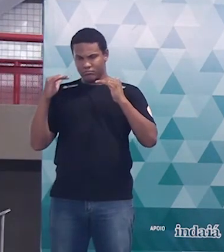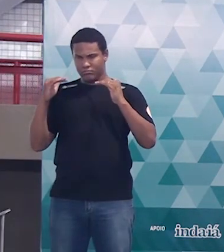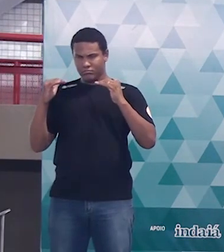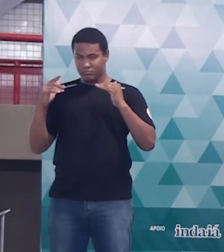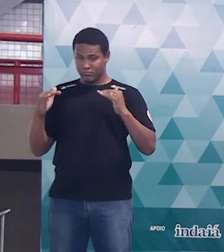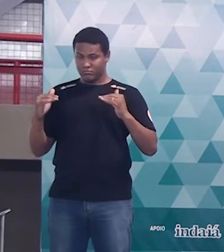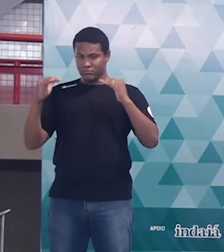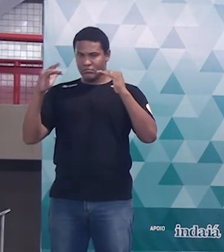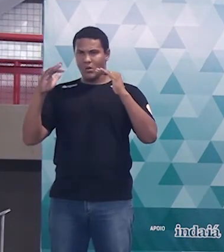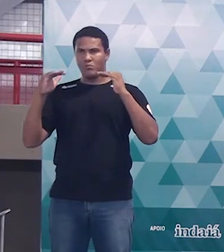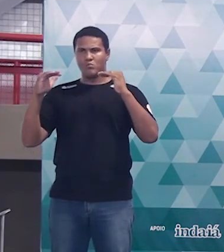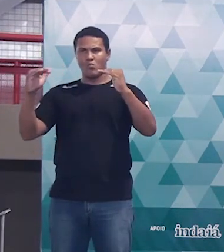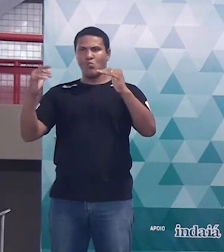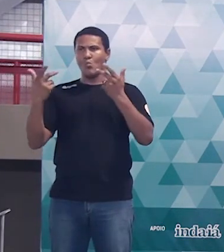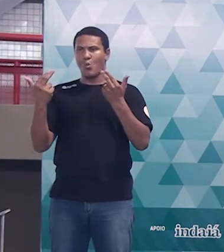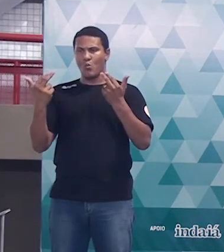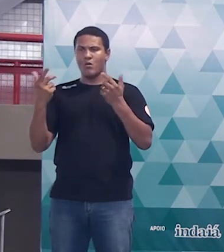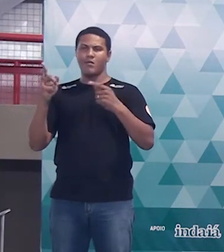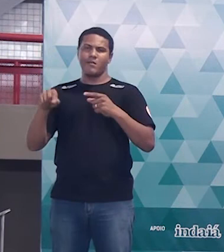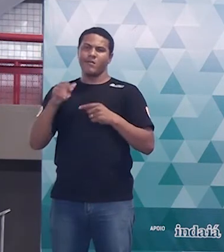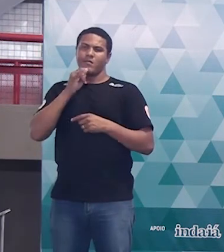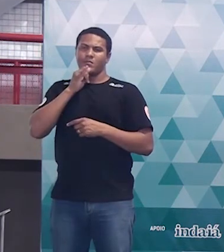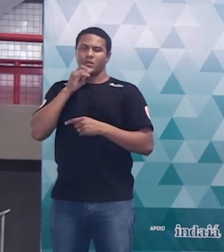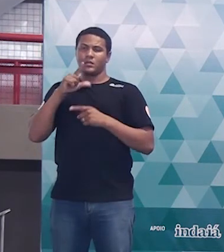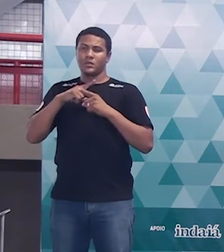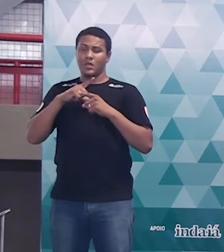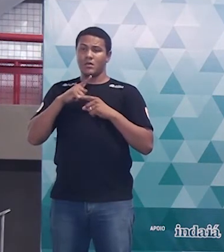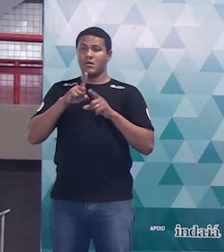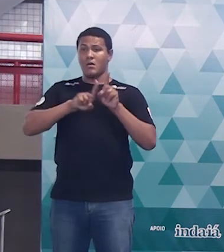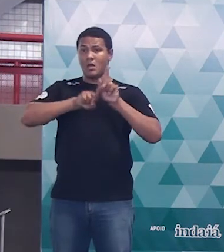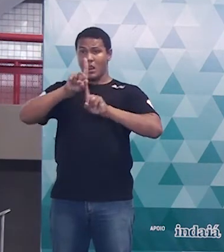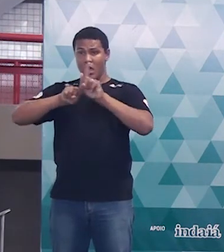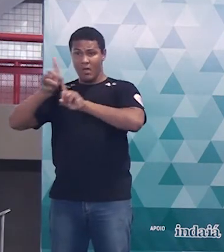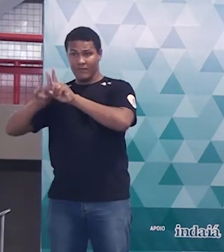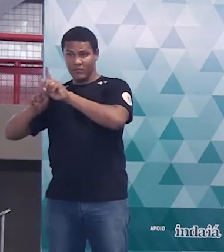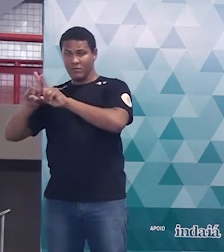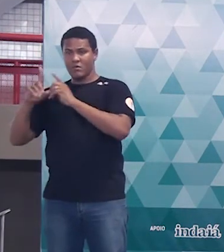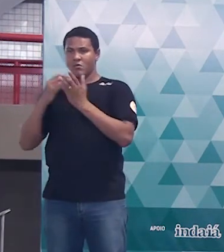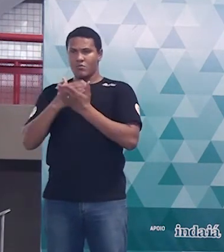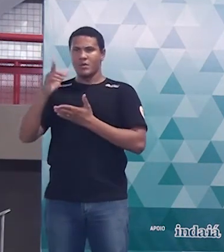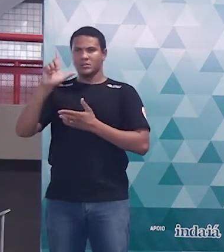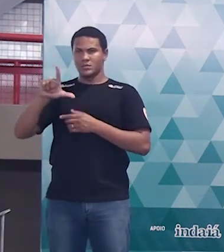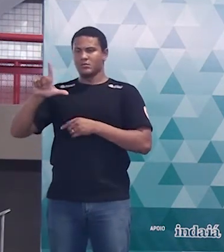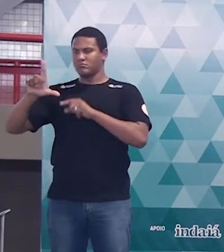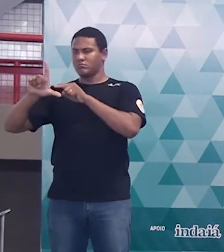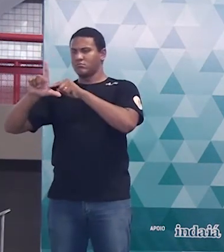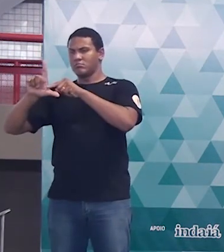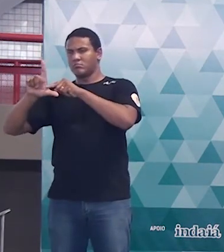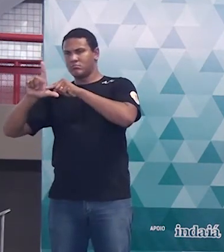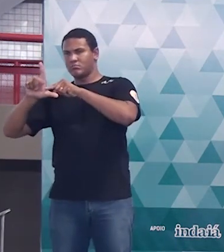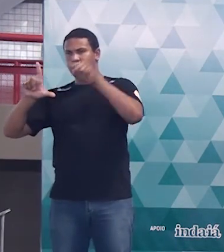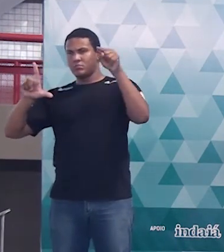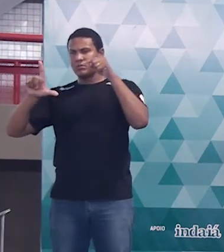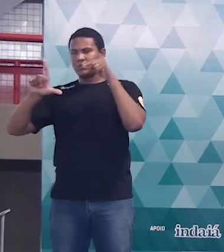grau, cujo gráfico vai passar pela origem. E isso se o coeficiente angular